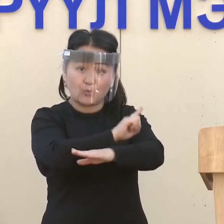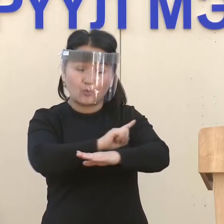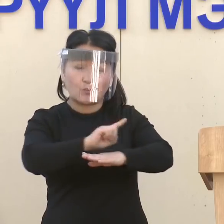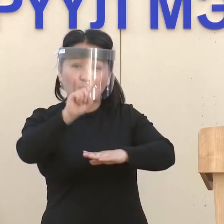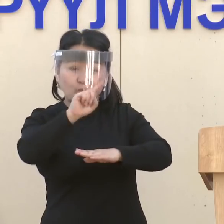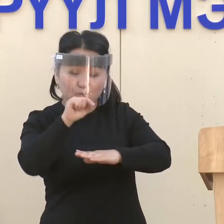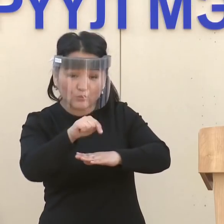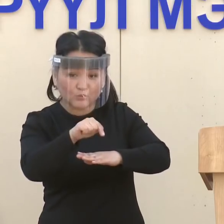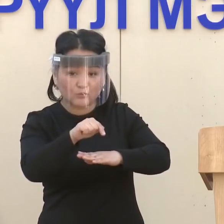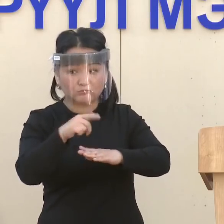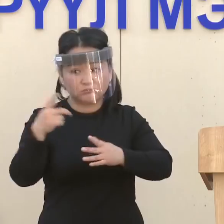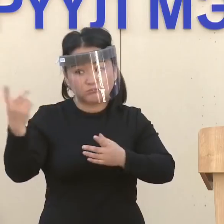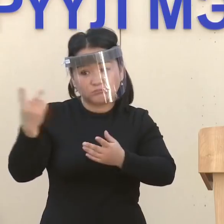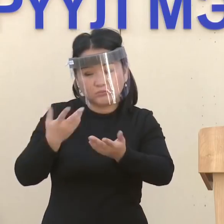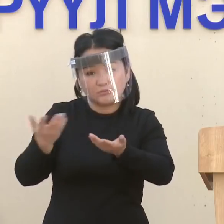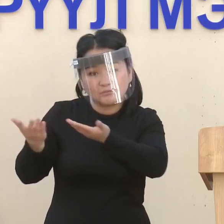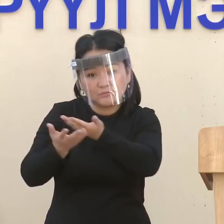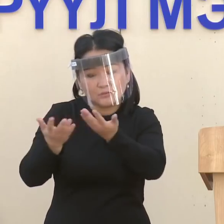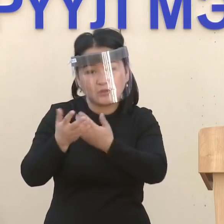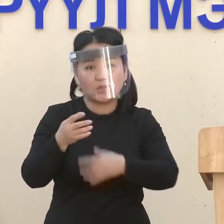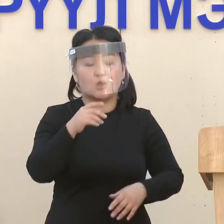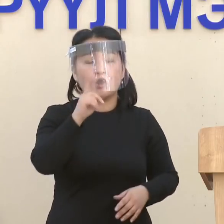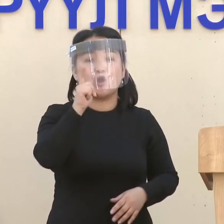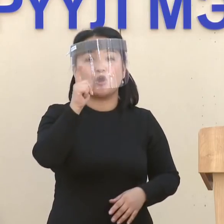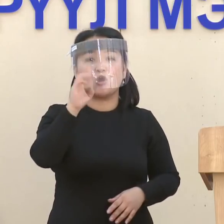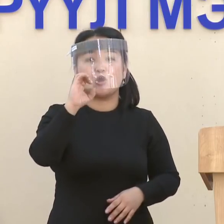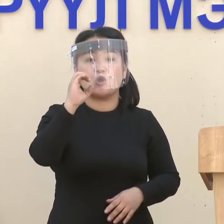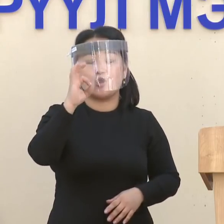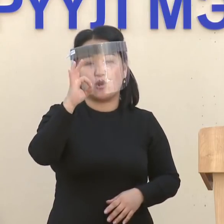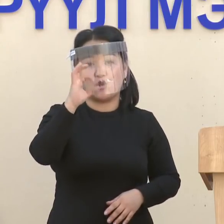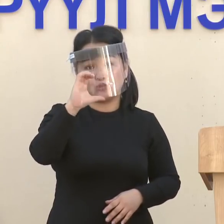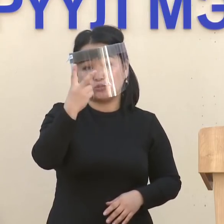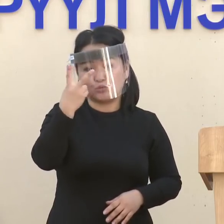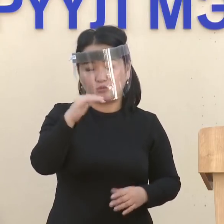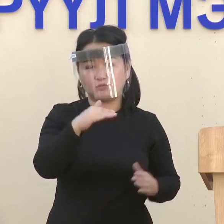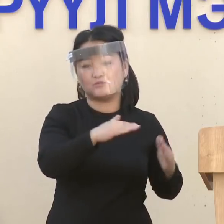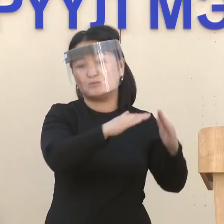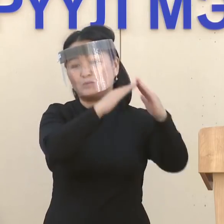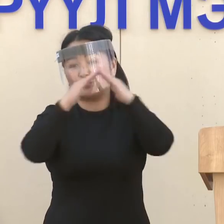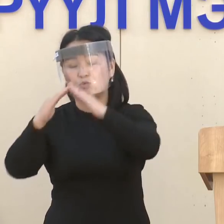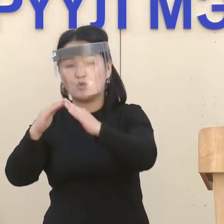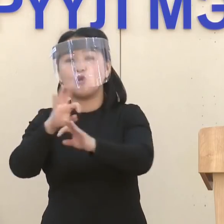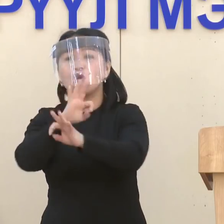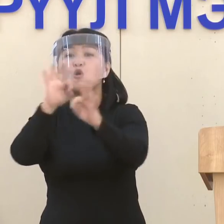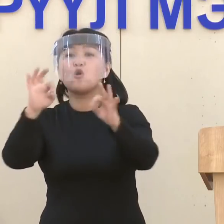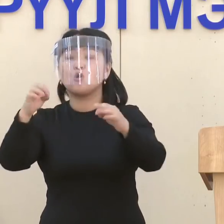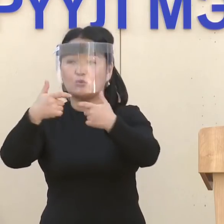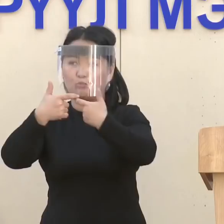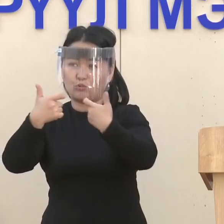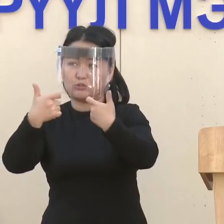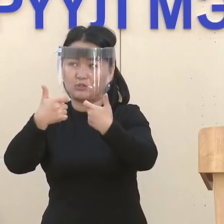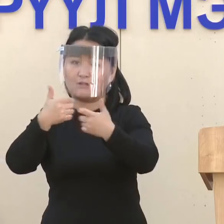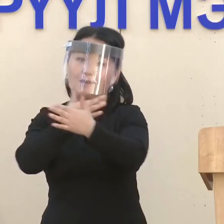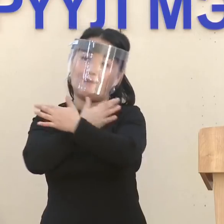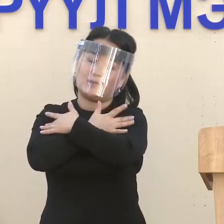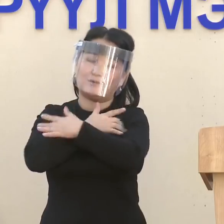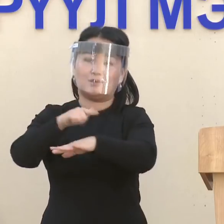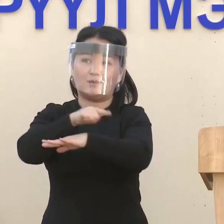мөн хоорондоо зөвлөлдөд хөсвөтөөс бол нүүлгэн шилжүүлж өөр одоо буудлуудад үргэлжлэн